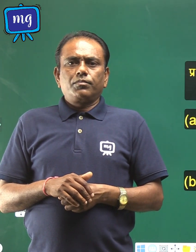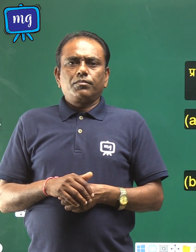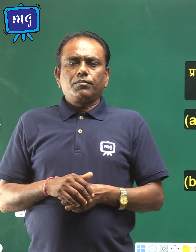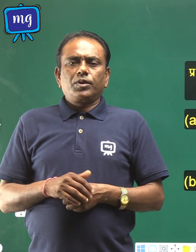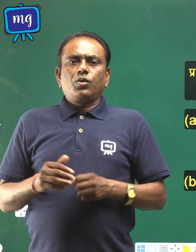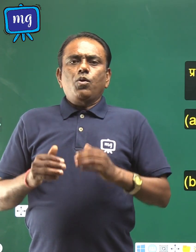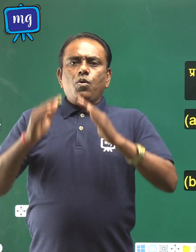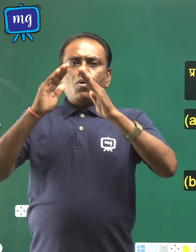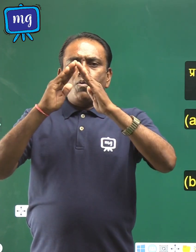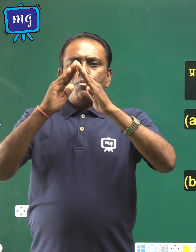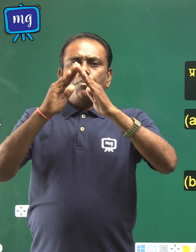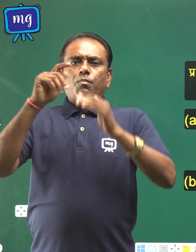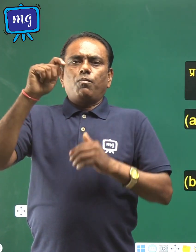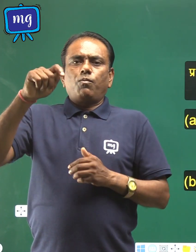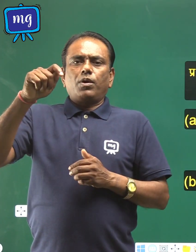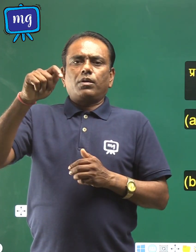गृह कार्य